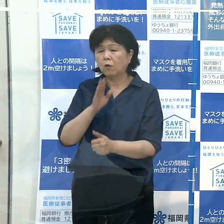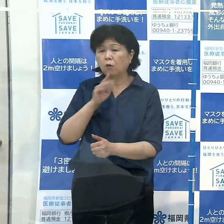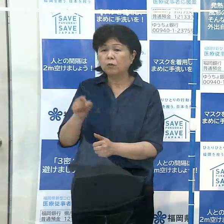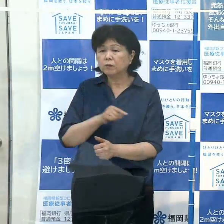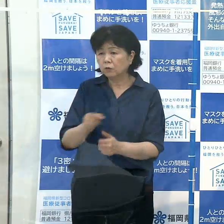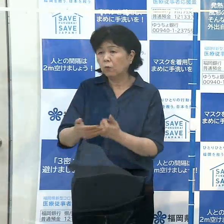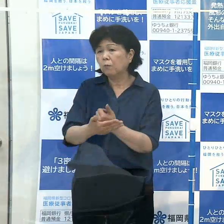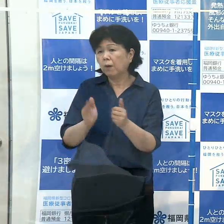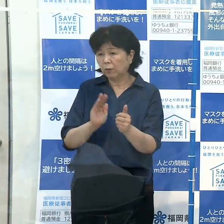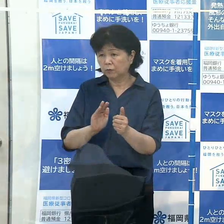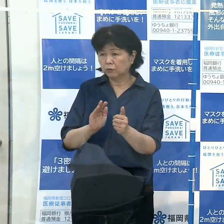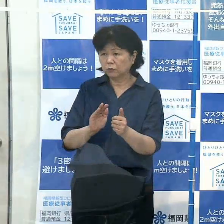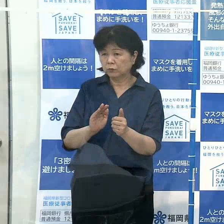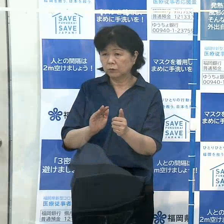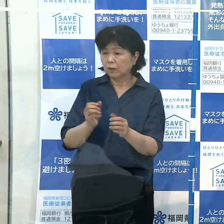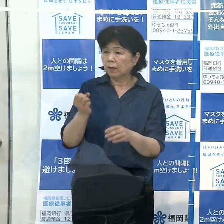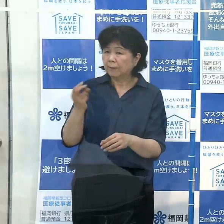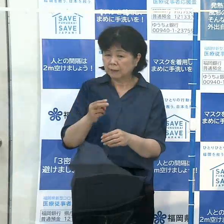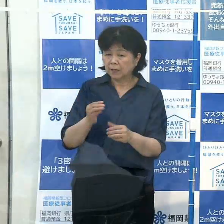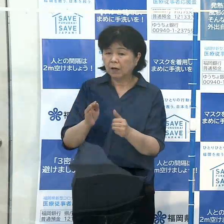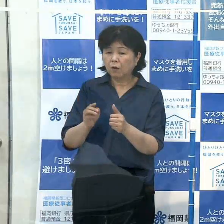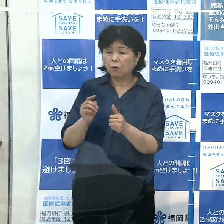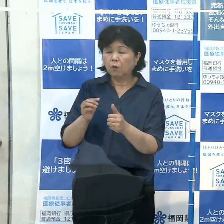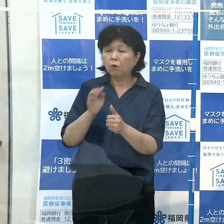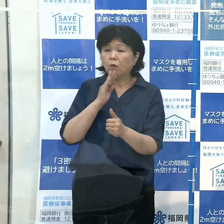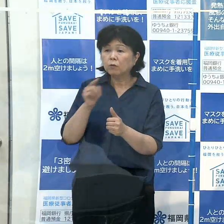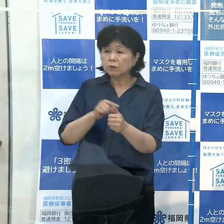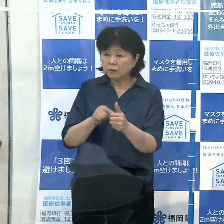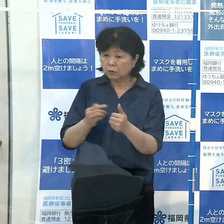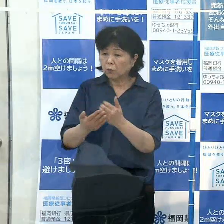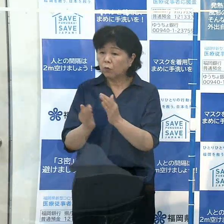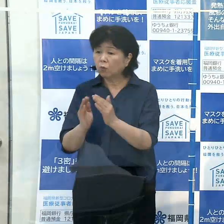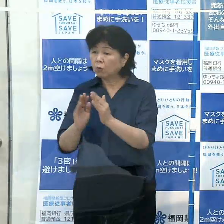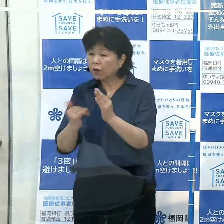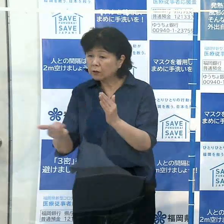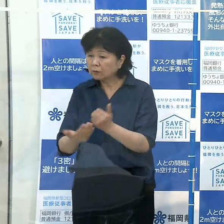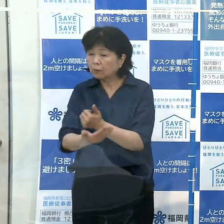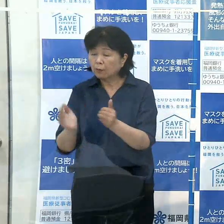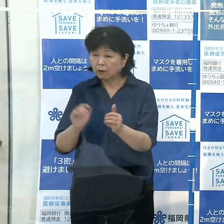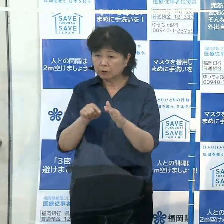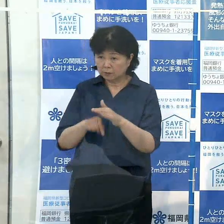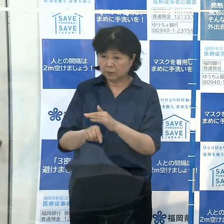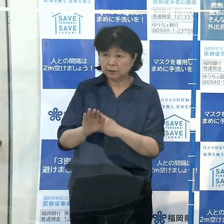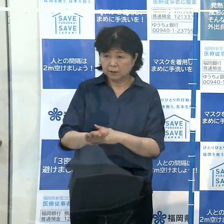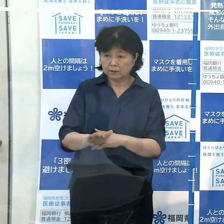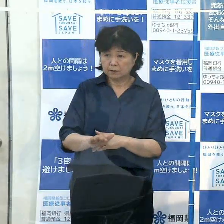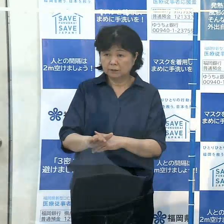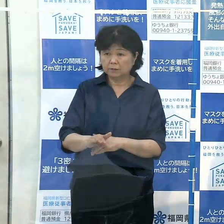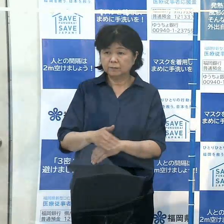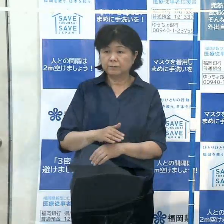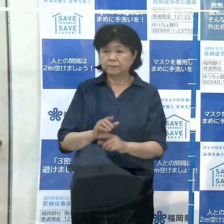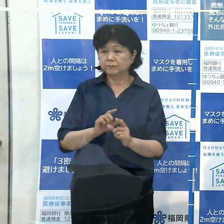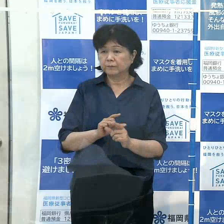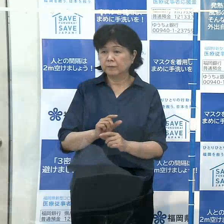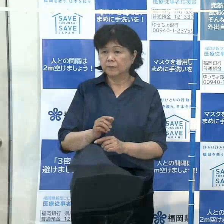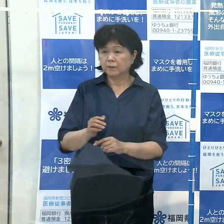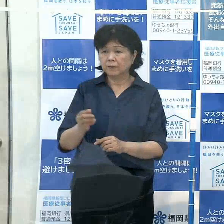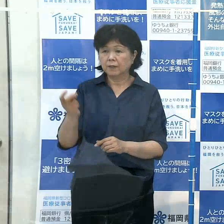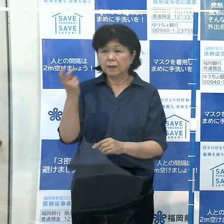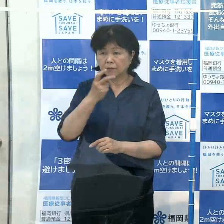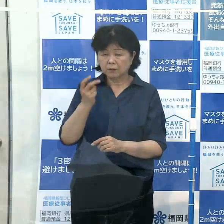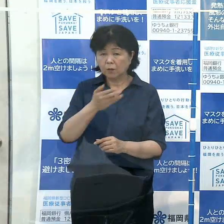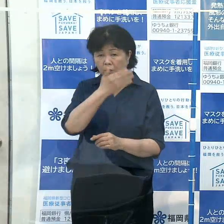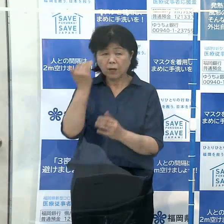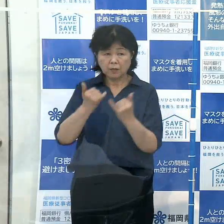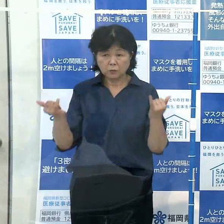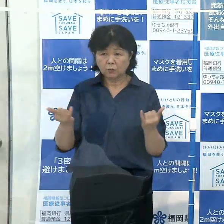守ることにもなるし家族を守ることにもなると思います。 念のための確認で、そのいわゆる拒否する方はどうしても